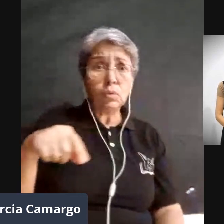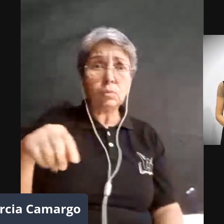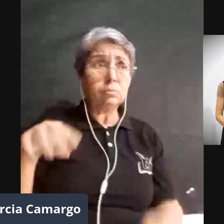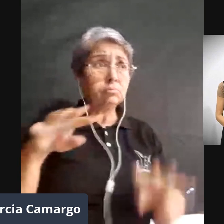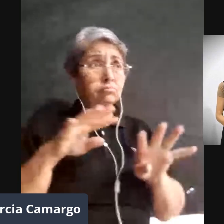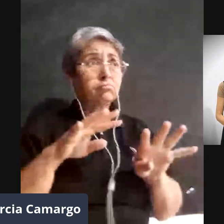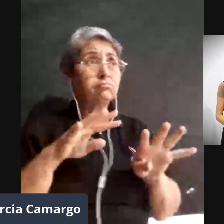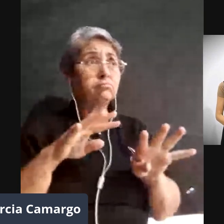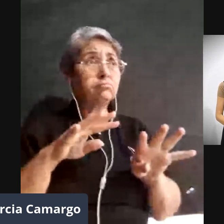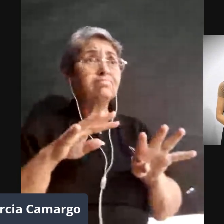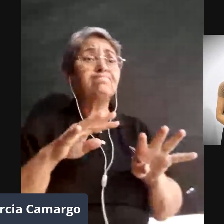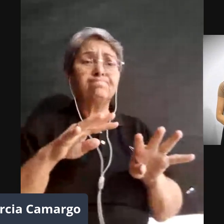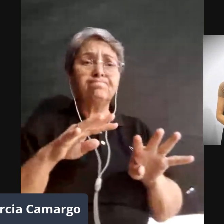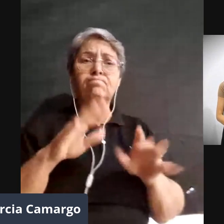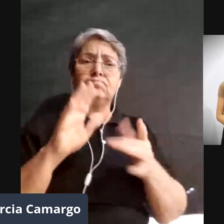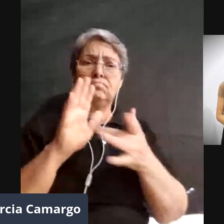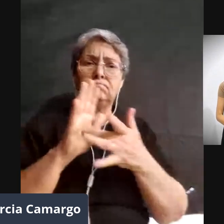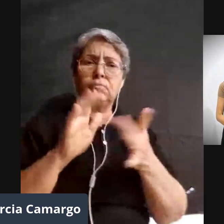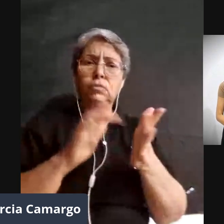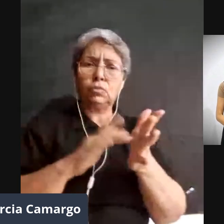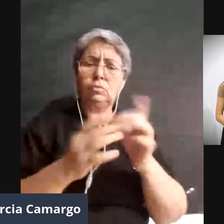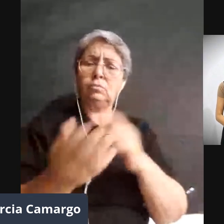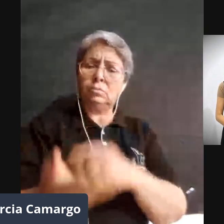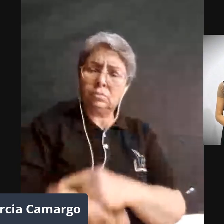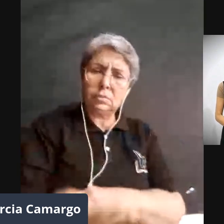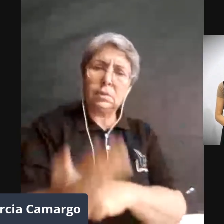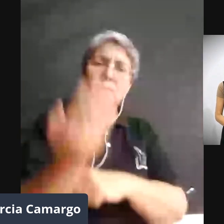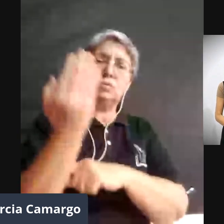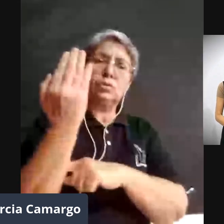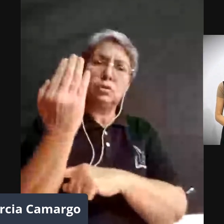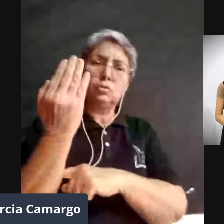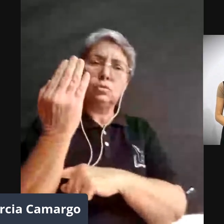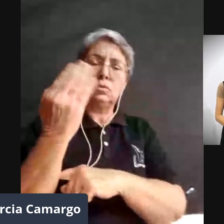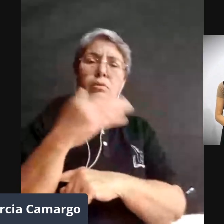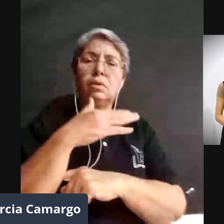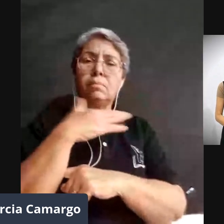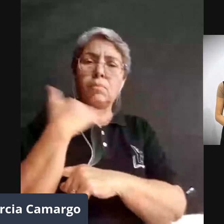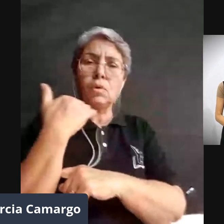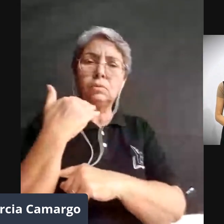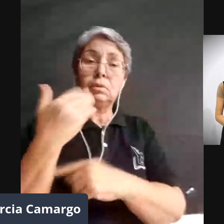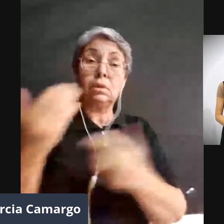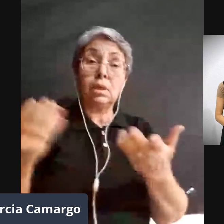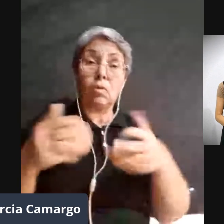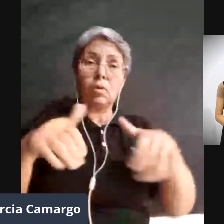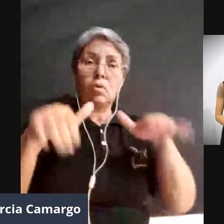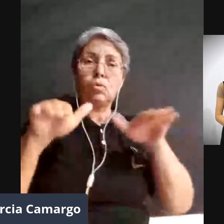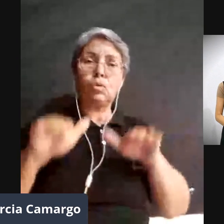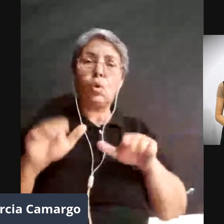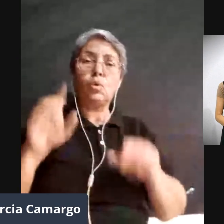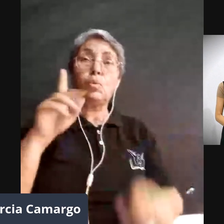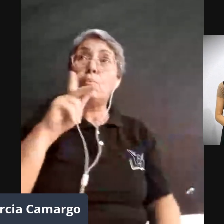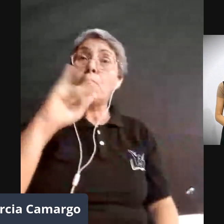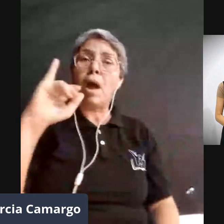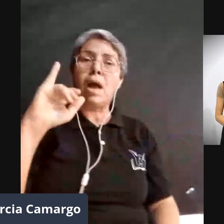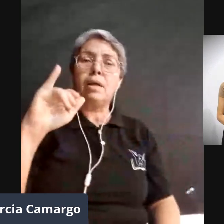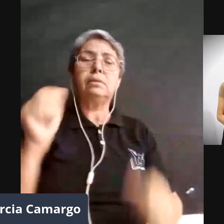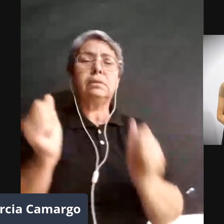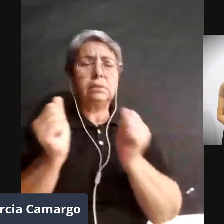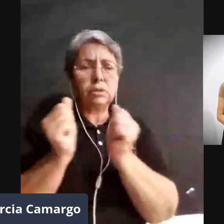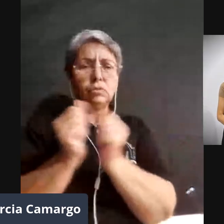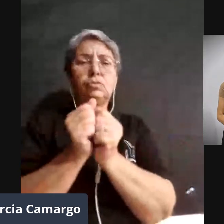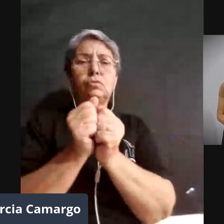ressuscitado de dentre os mortos e agora estava com o Pai assentado em seu trono. E no capítulo 2, no verso 37, nós lemos o